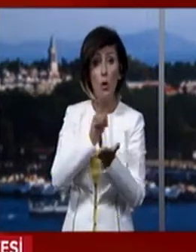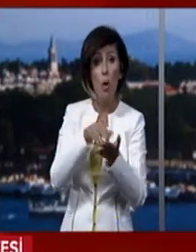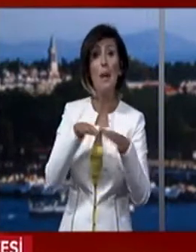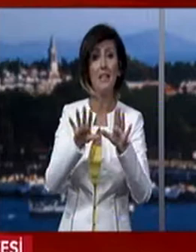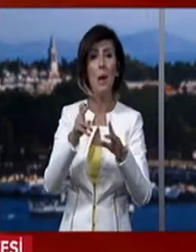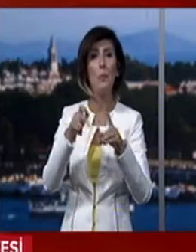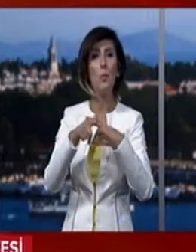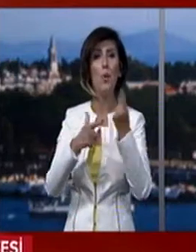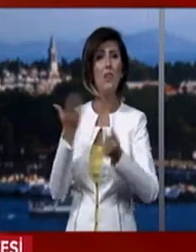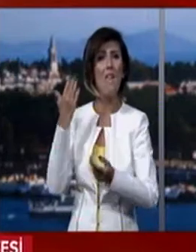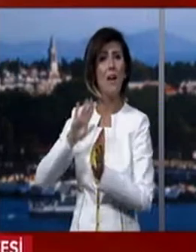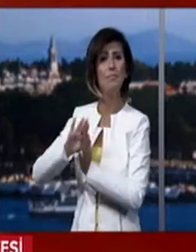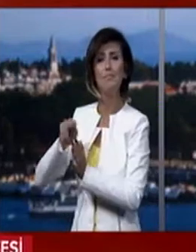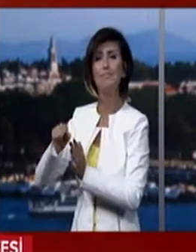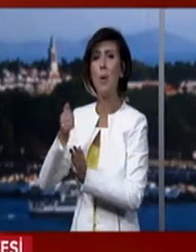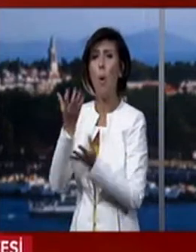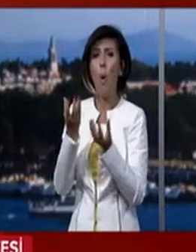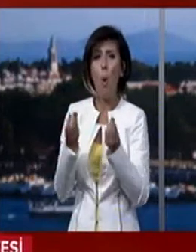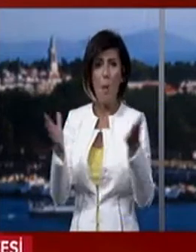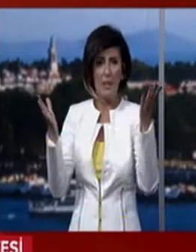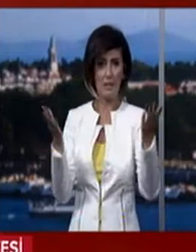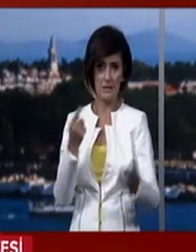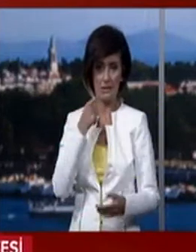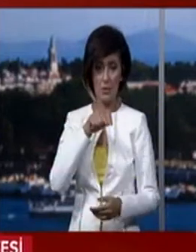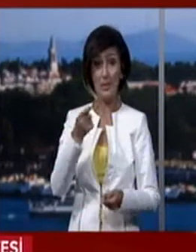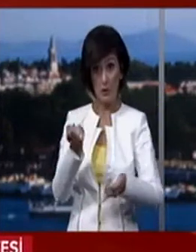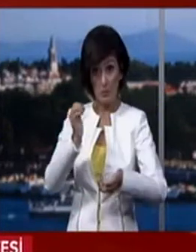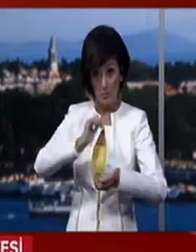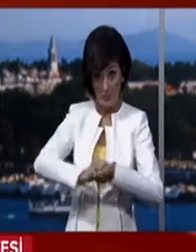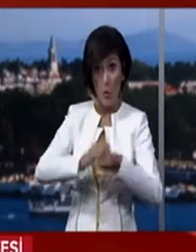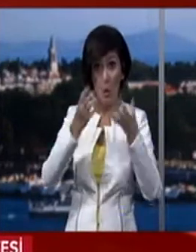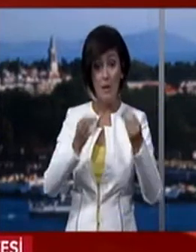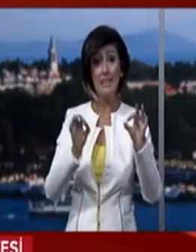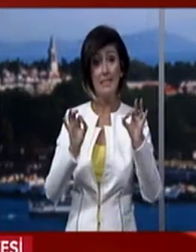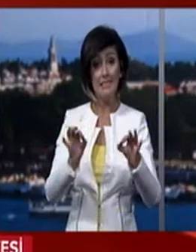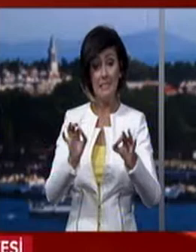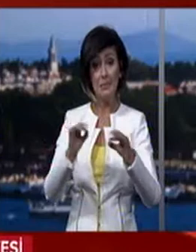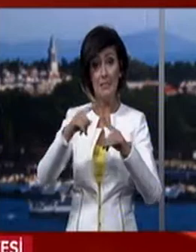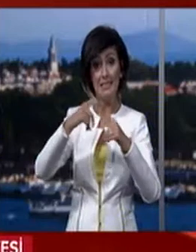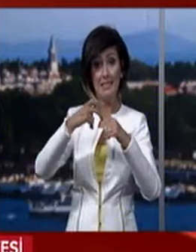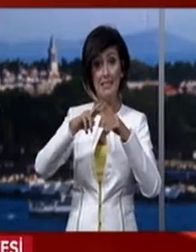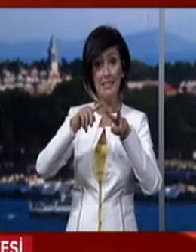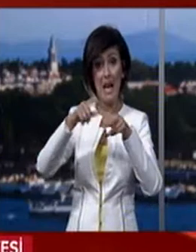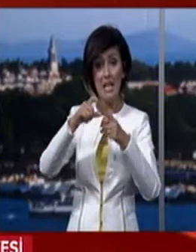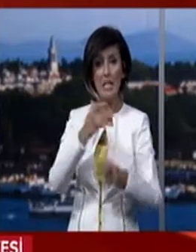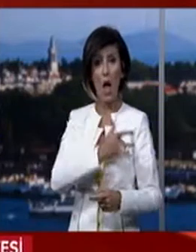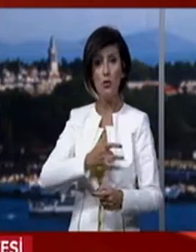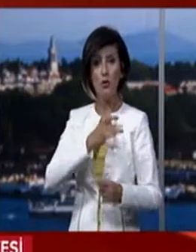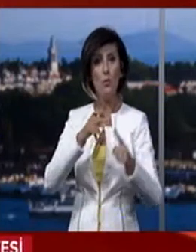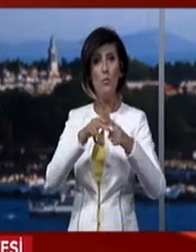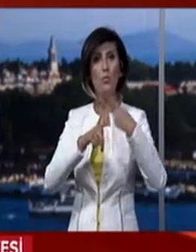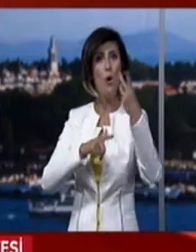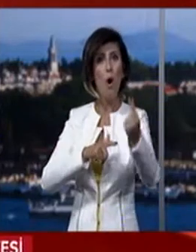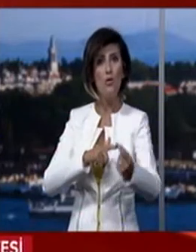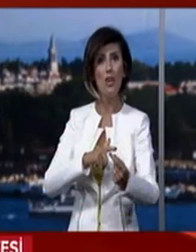ki hayata geçirilemedi dedi. Ancak bu işbirliğini kurduğumuz zaman tıpkı Trans Anadolu projesinde olduğu gibi